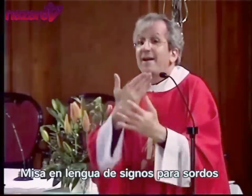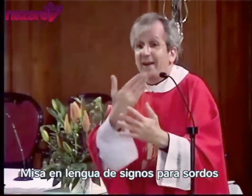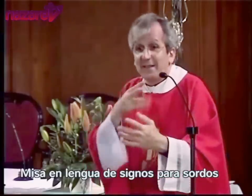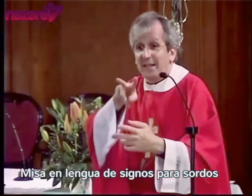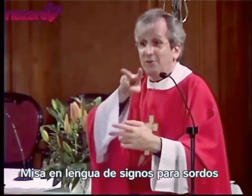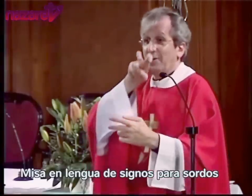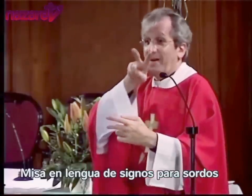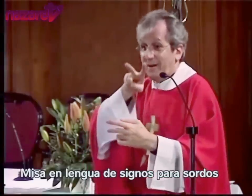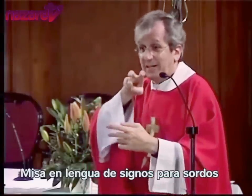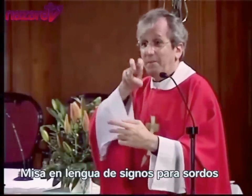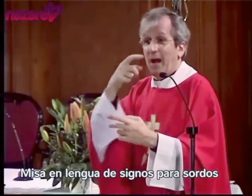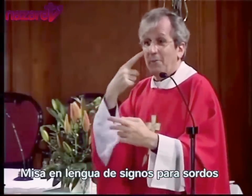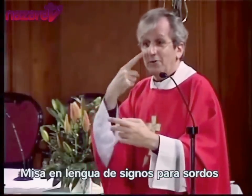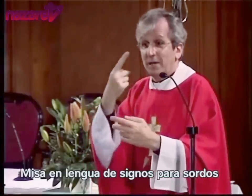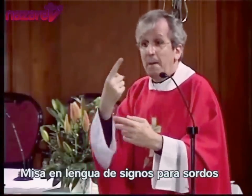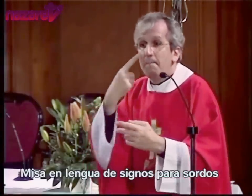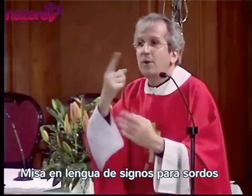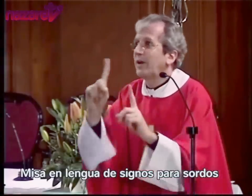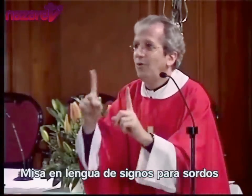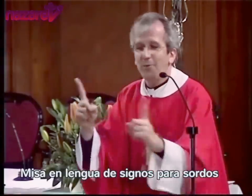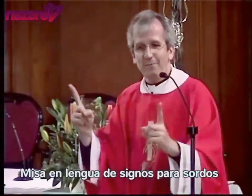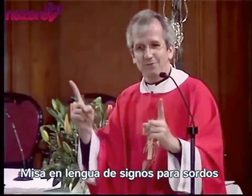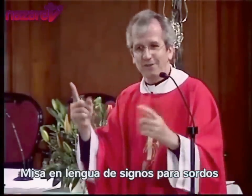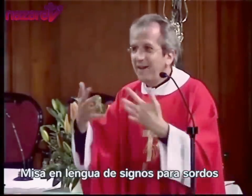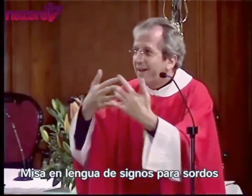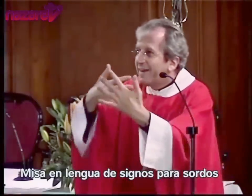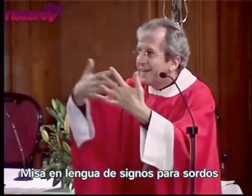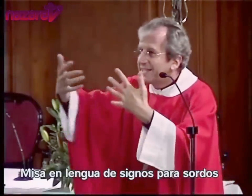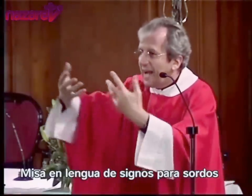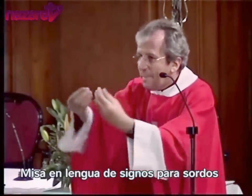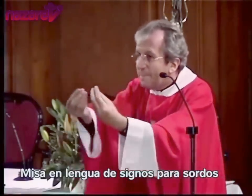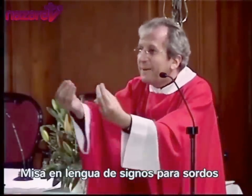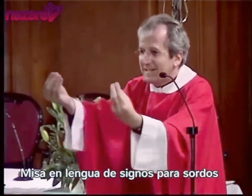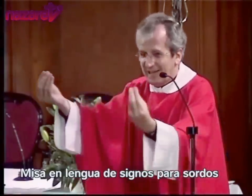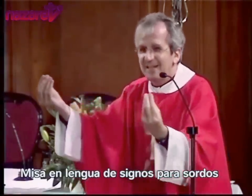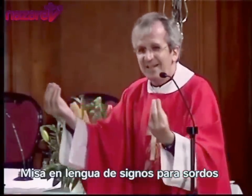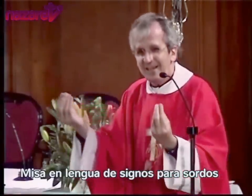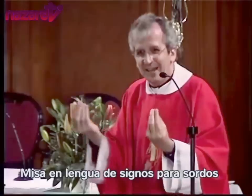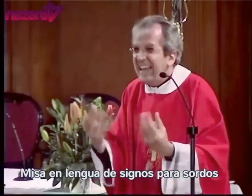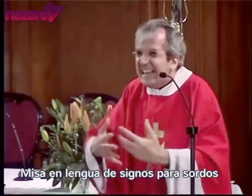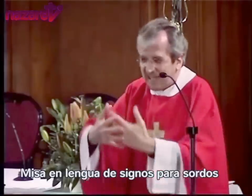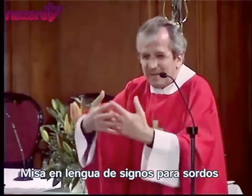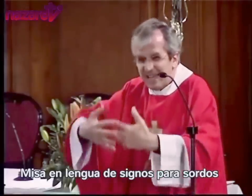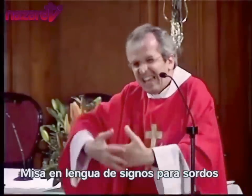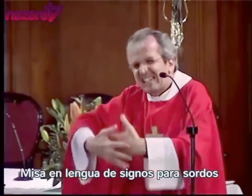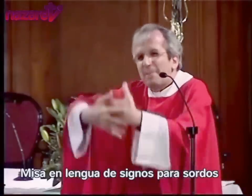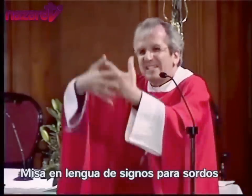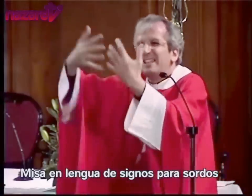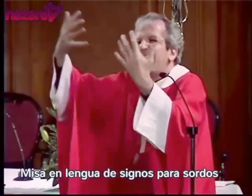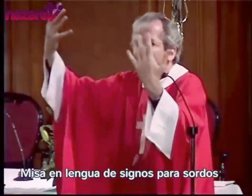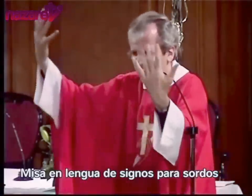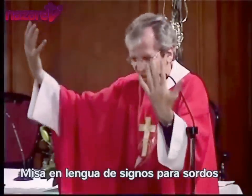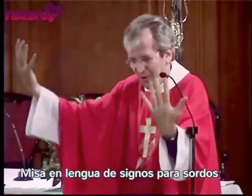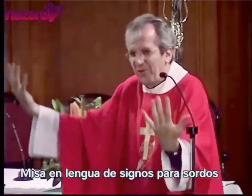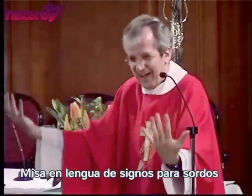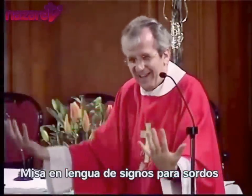que, gracias a Dios, respiramos, ¿eh? Pero que no lo vemos, que está presente, ¿eh? Y es, además, está